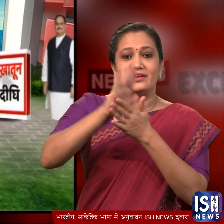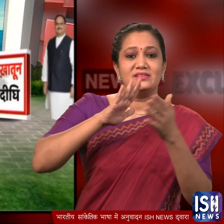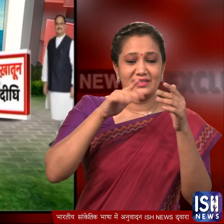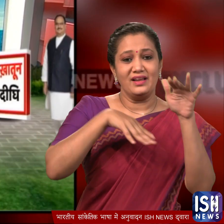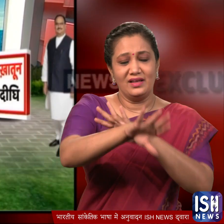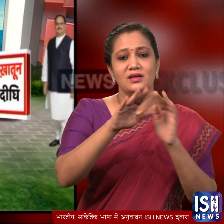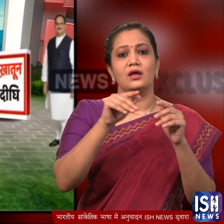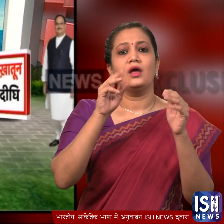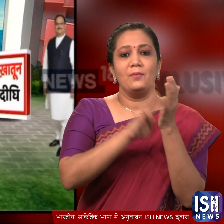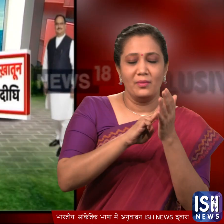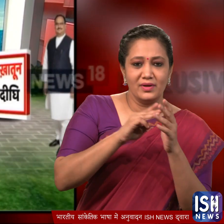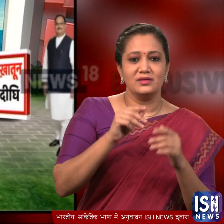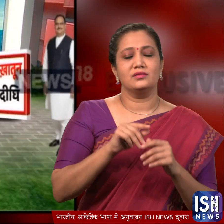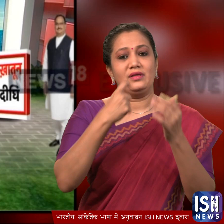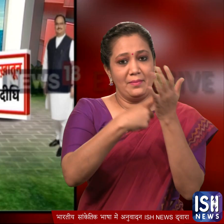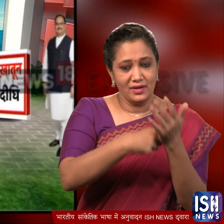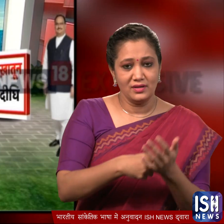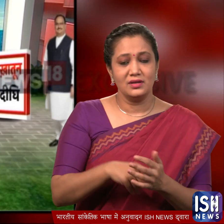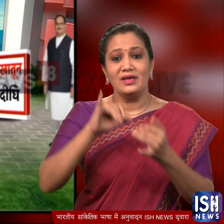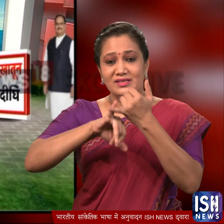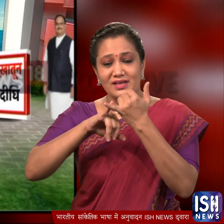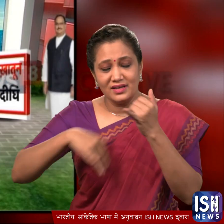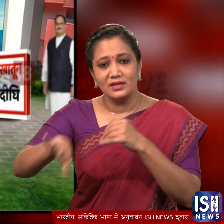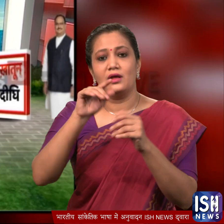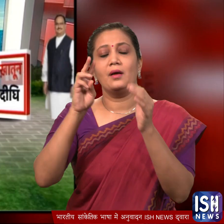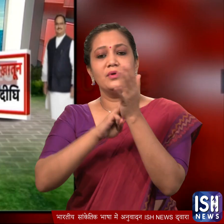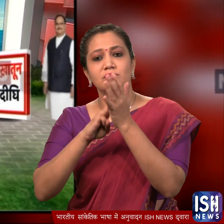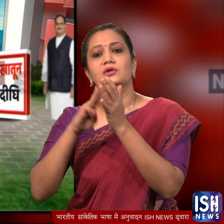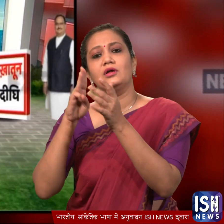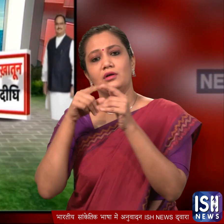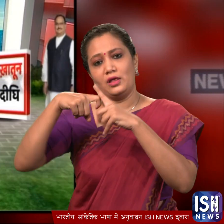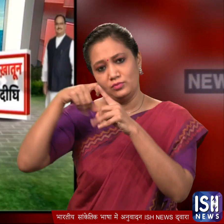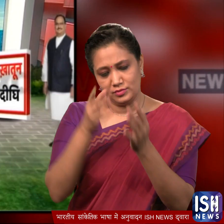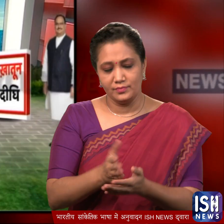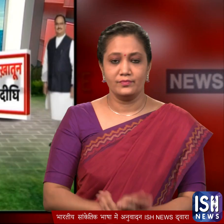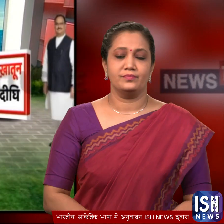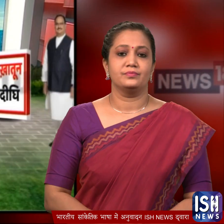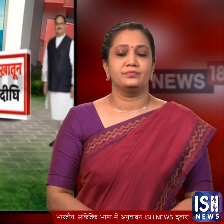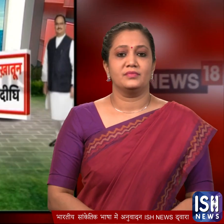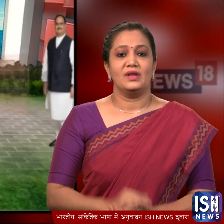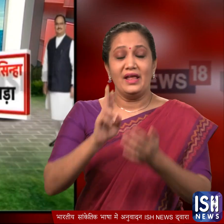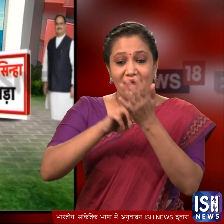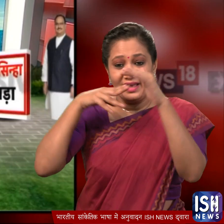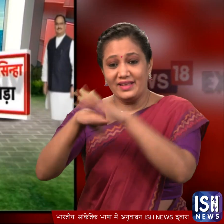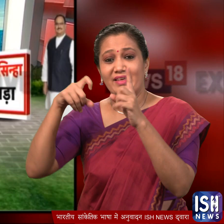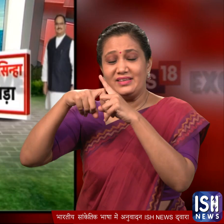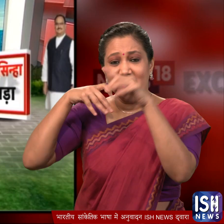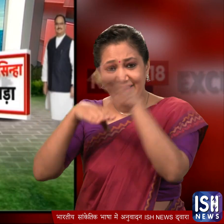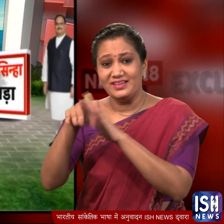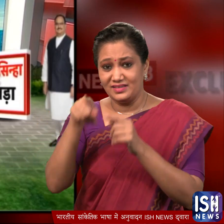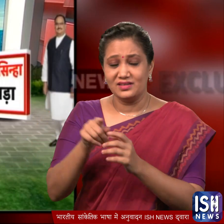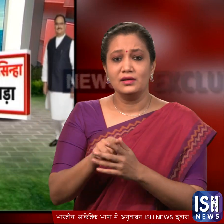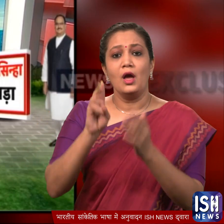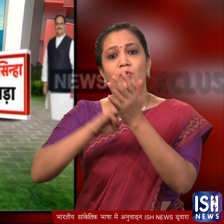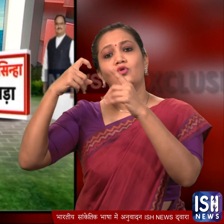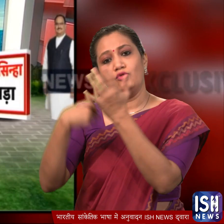हरिश्चंद्रपुर से मोहम्मद मतियूर रहमान और सागर दिघी से महफूजा खातून के नाम शामिल हैं, जबकि नादिया की कृष्णानगर उत्तर सीट